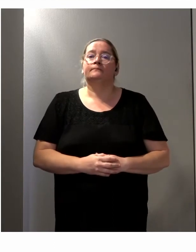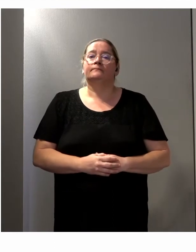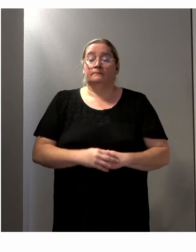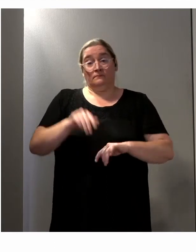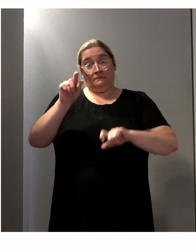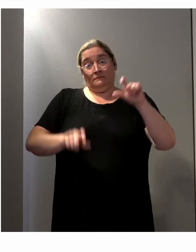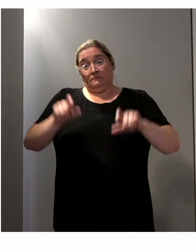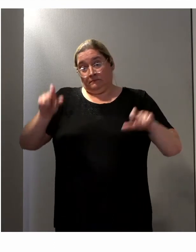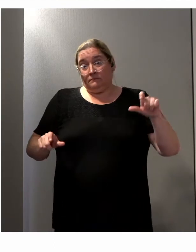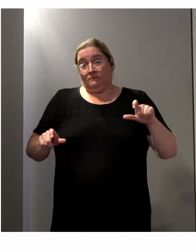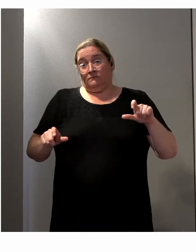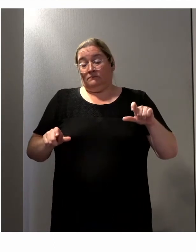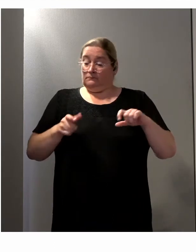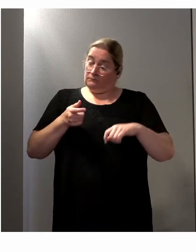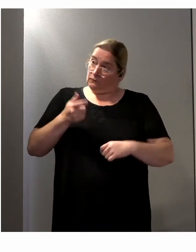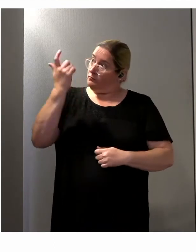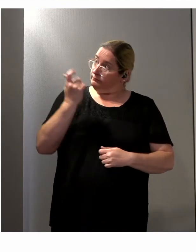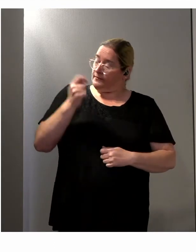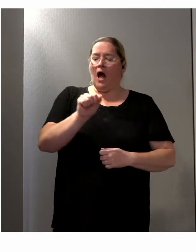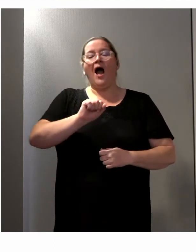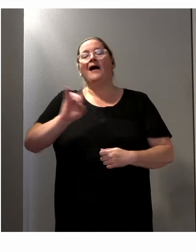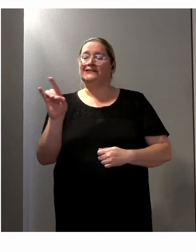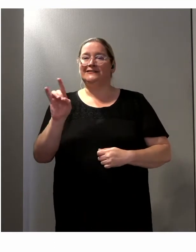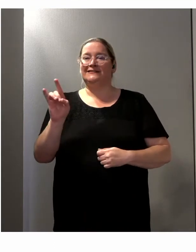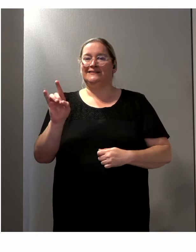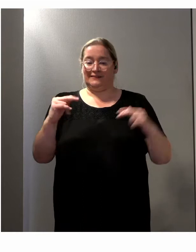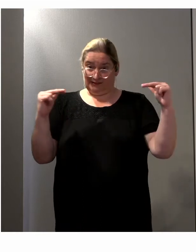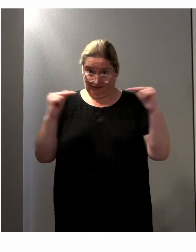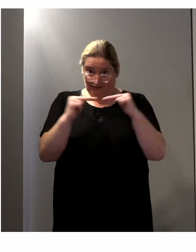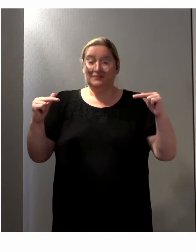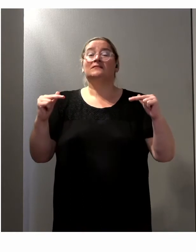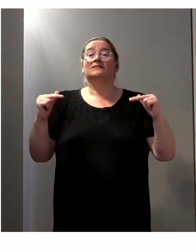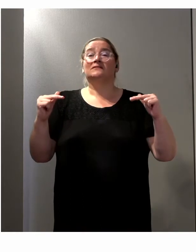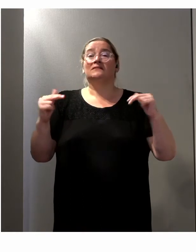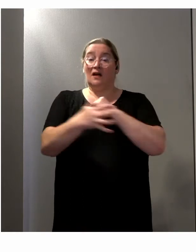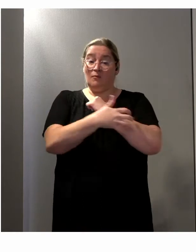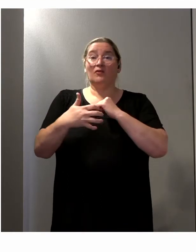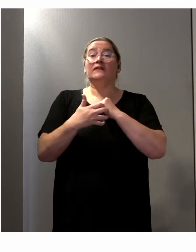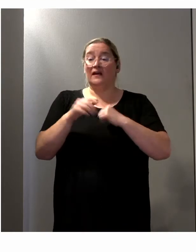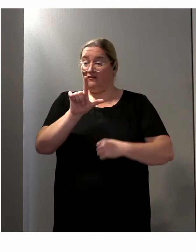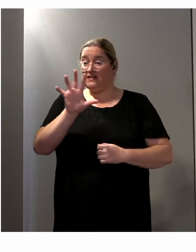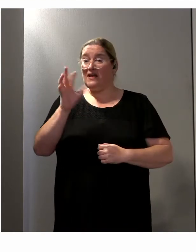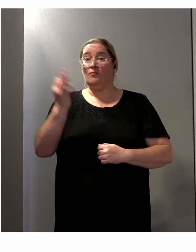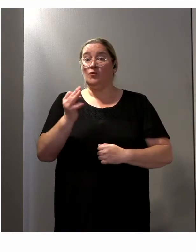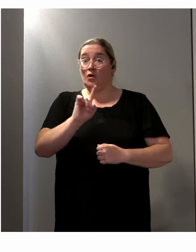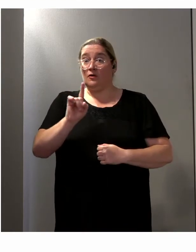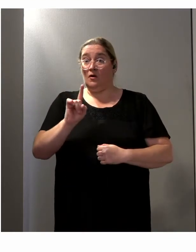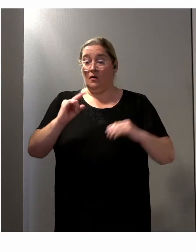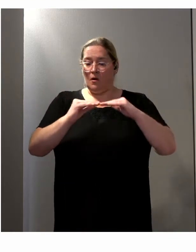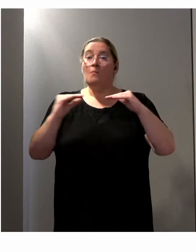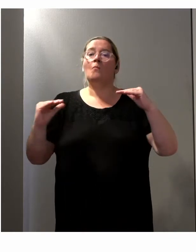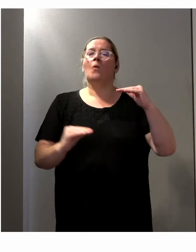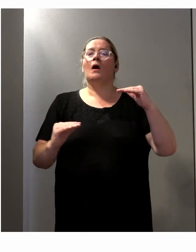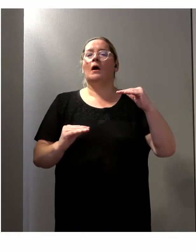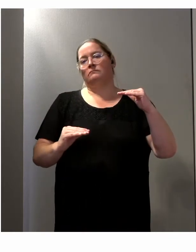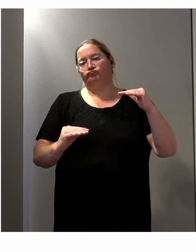pauvreté des bénéficiaires de l'AAH n'est pas de 25%, il est inférieur, il est, je